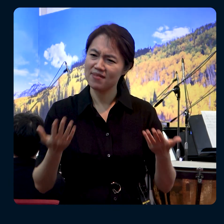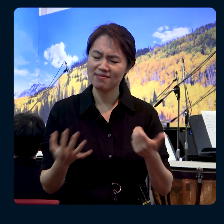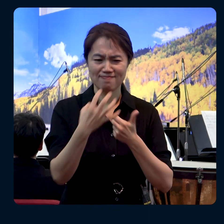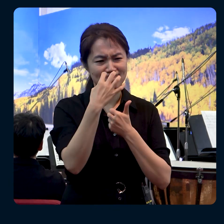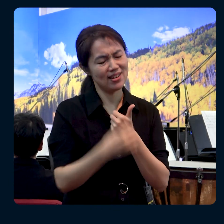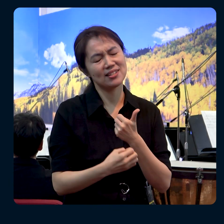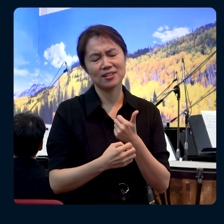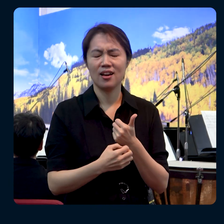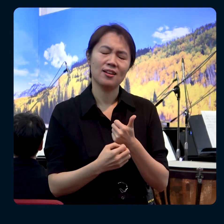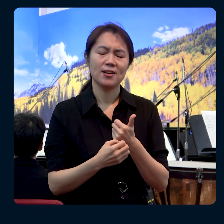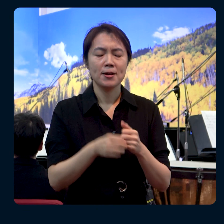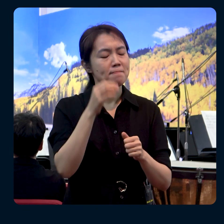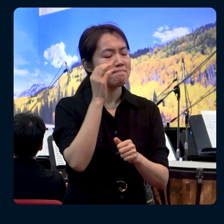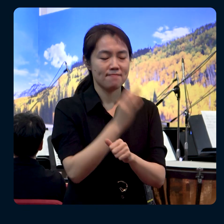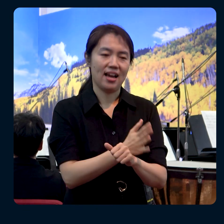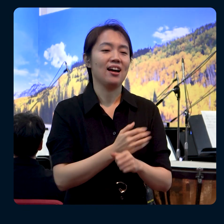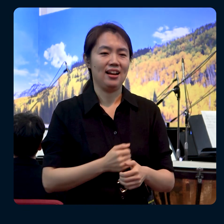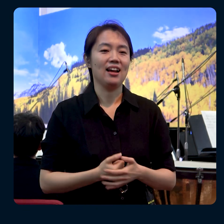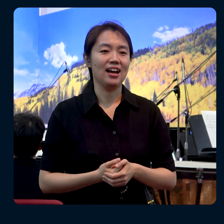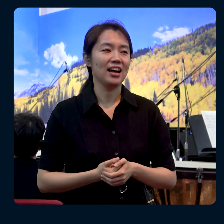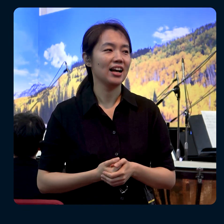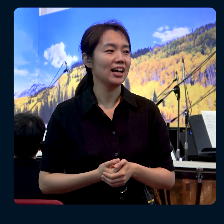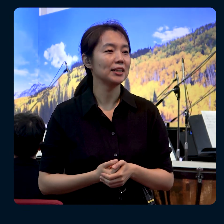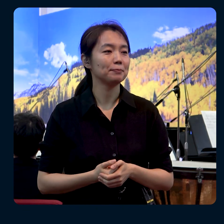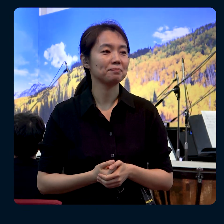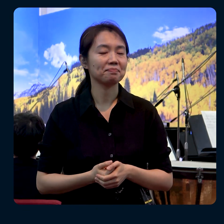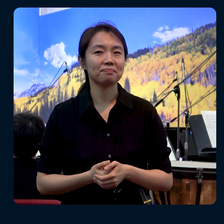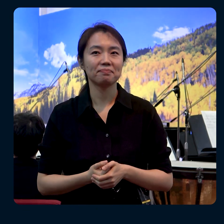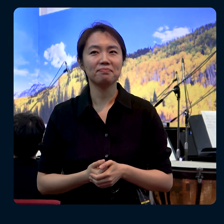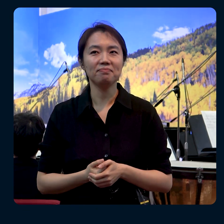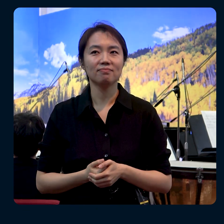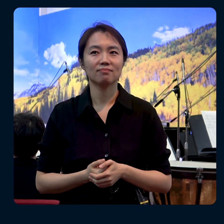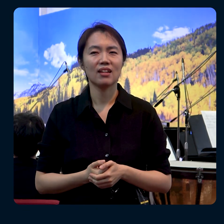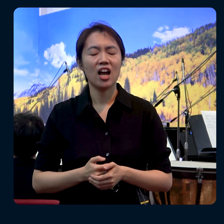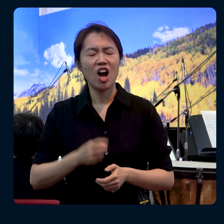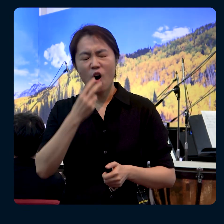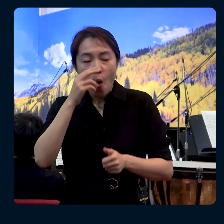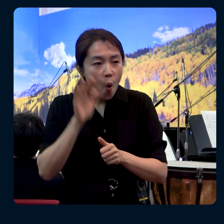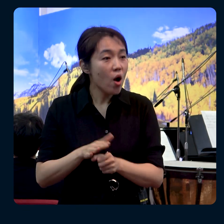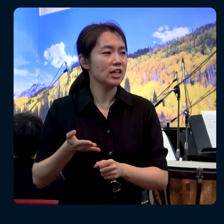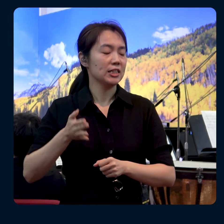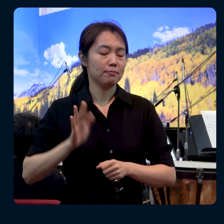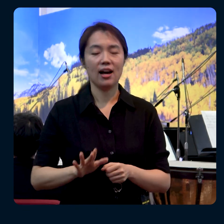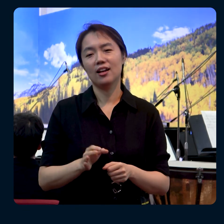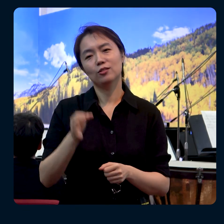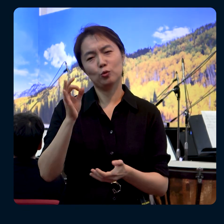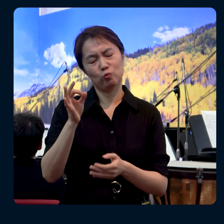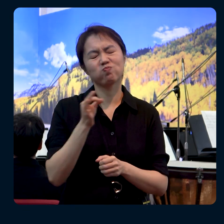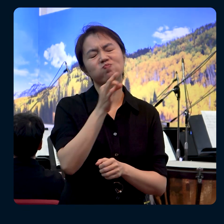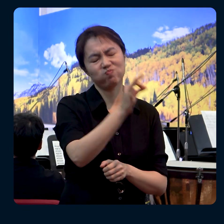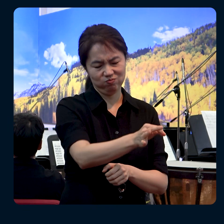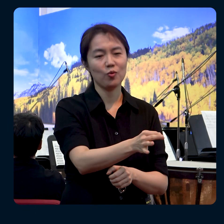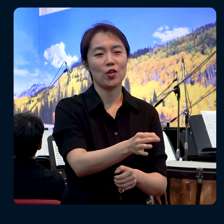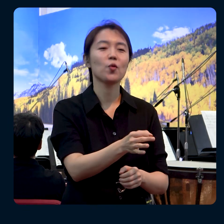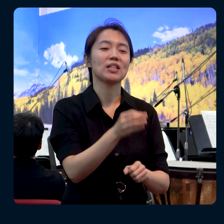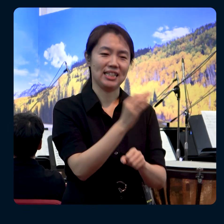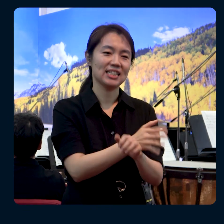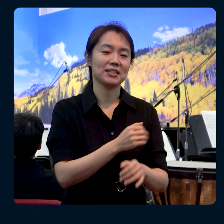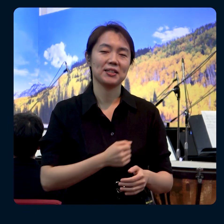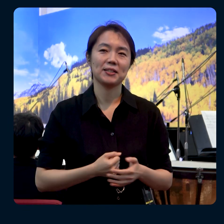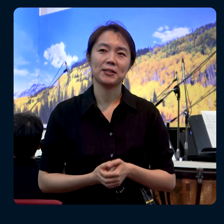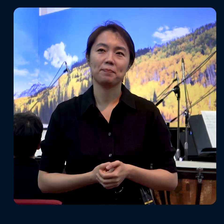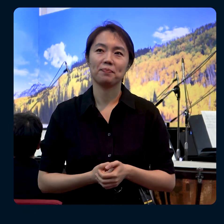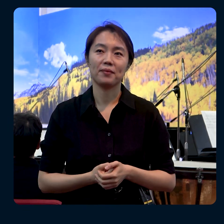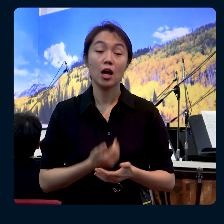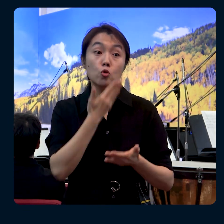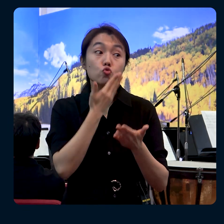온갖 생색 다 내면서 하는 사람들한테 억울하게 그 돈 다 주고 그걸 산다, 그 말이에요. 그런데 그럼에도 불구하고 이게 중요한